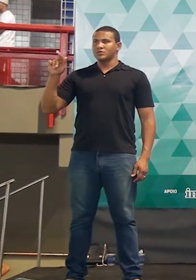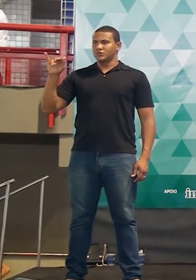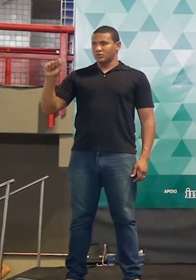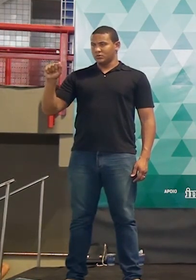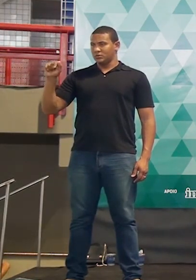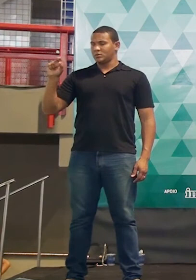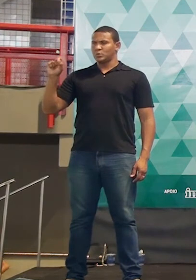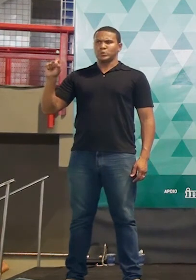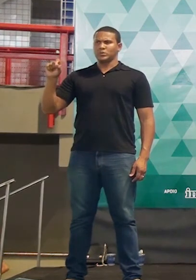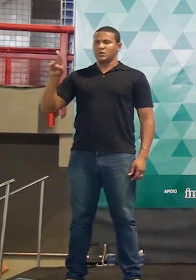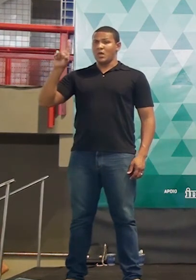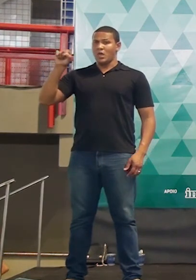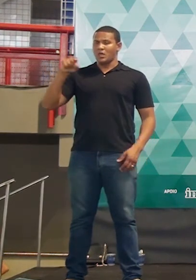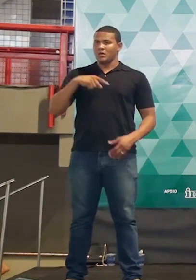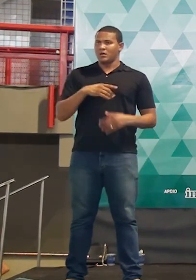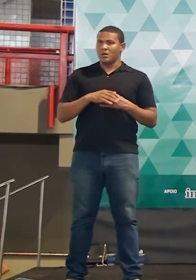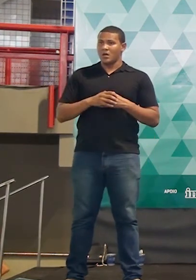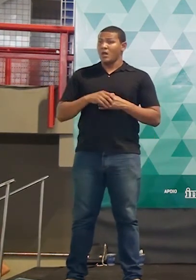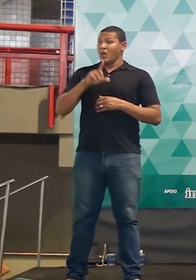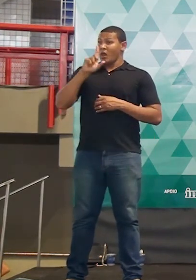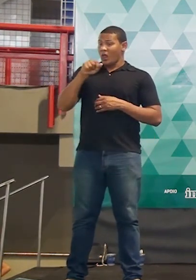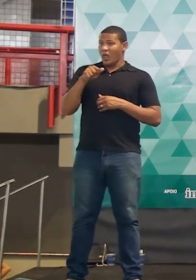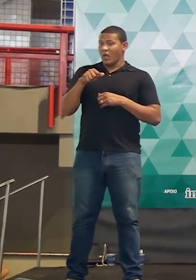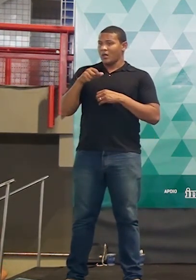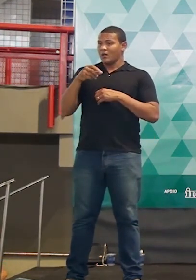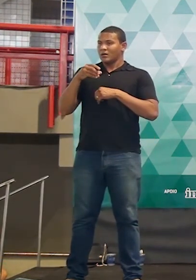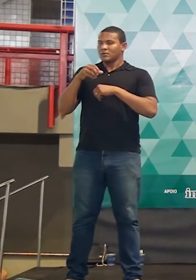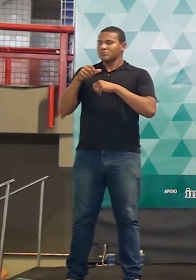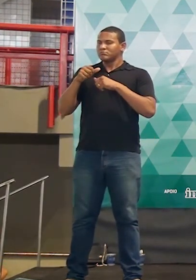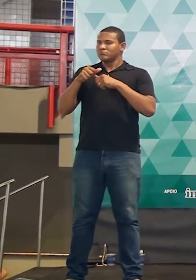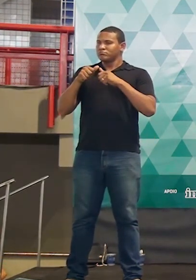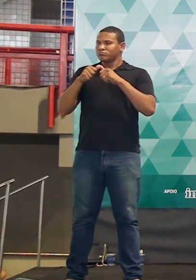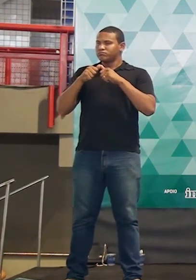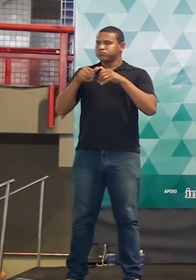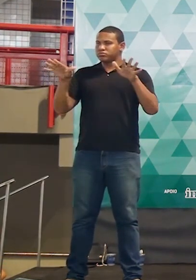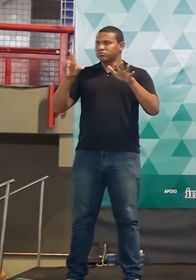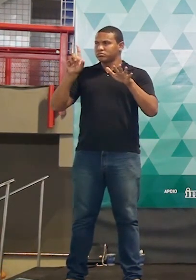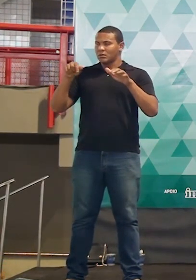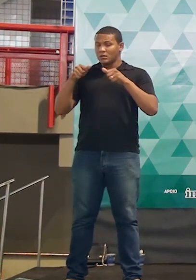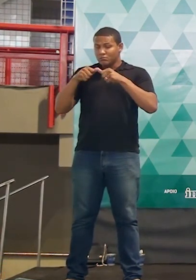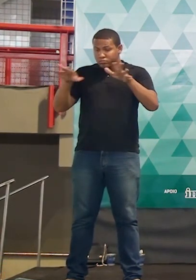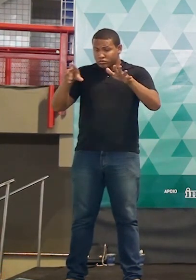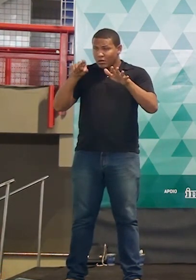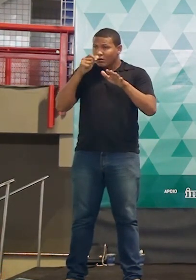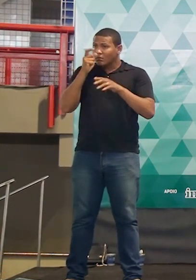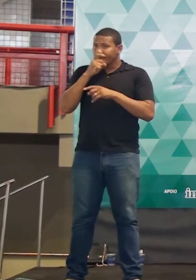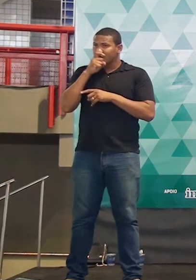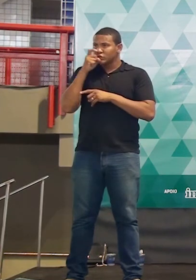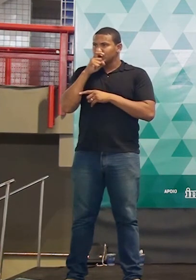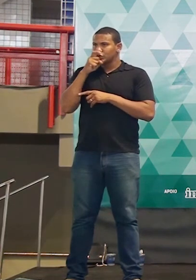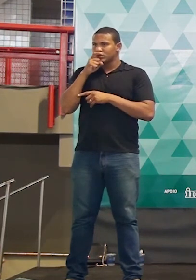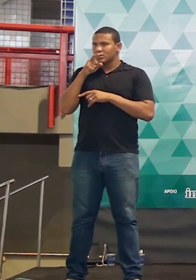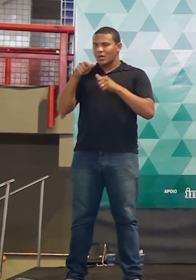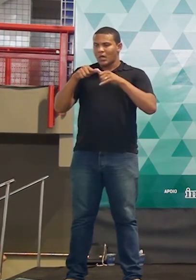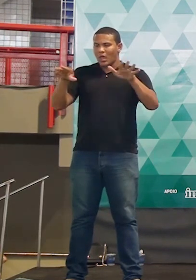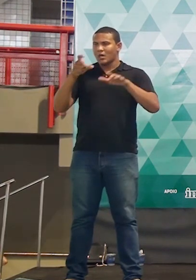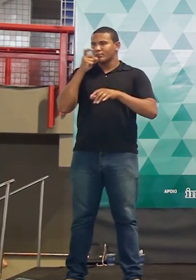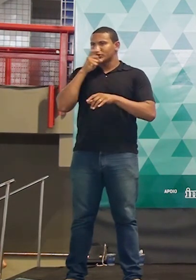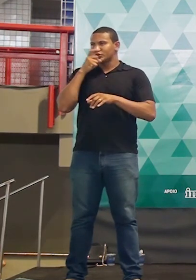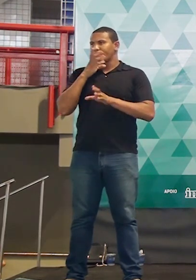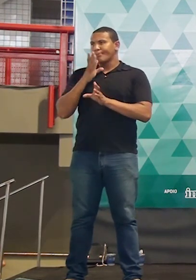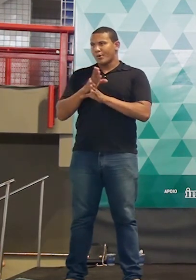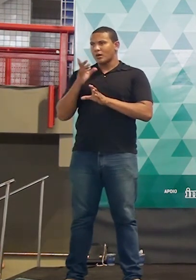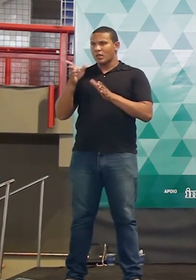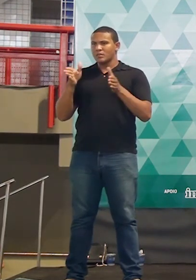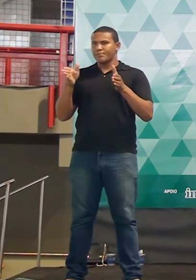Os efeitos das notícias falsas na era da tecnologia. Esse tema